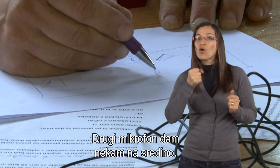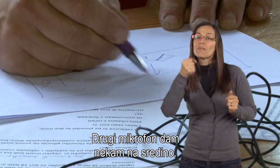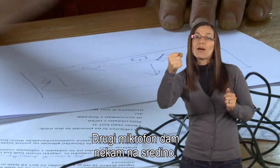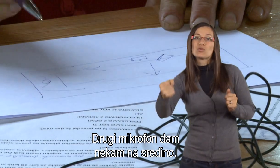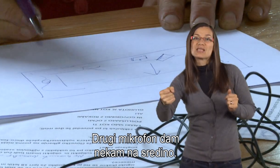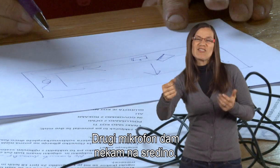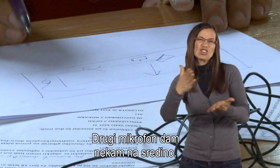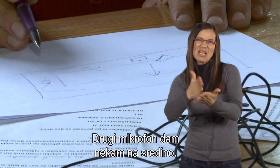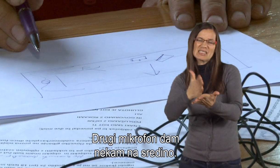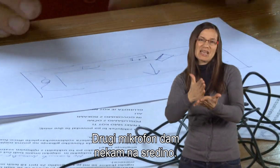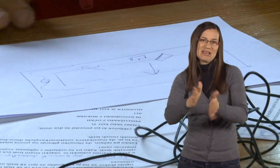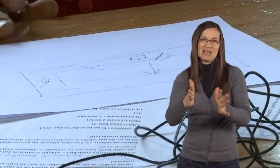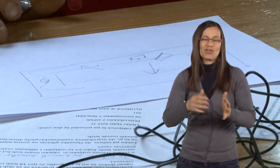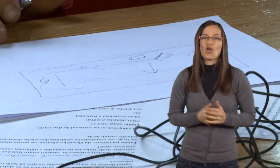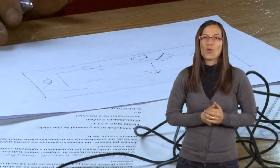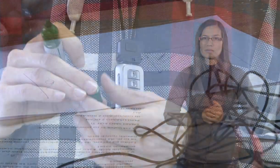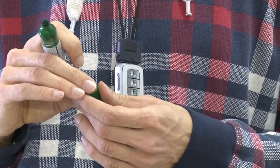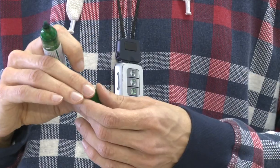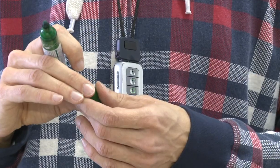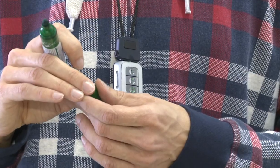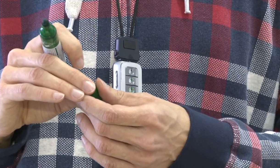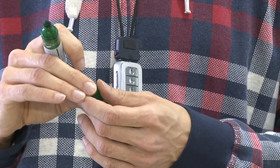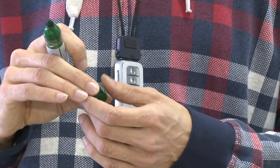daš nekje na sredino.